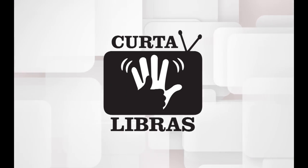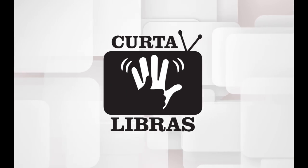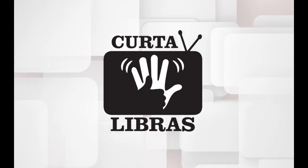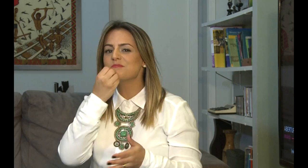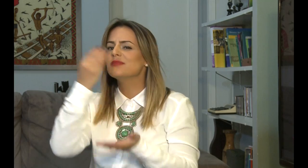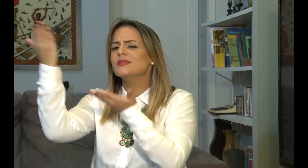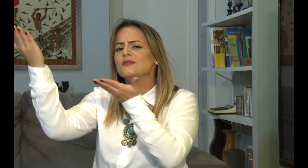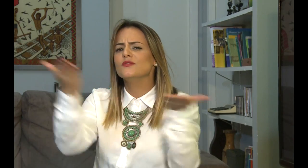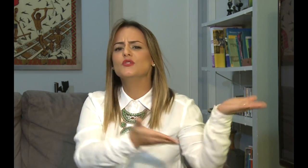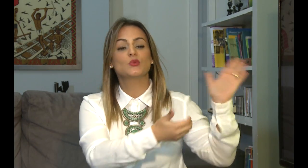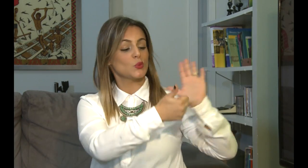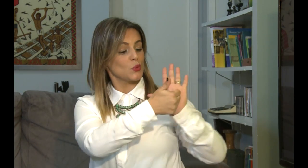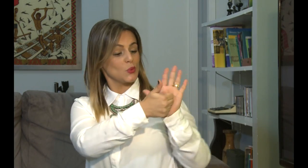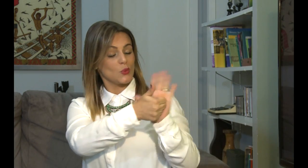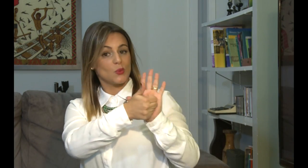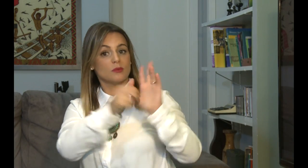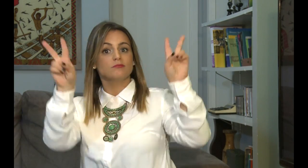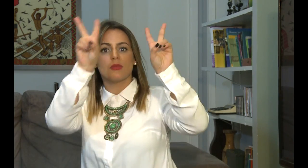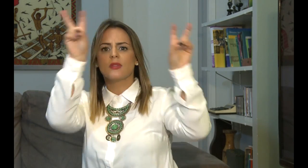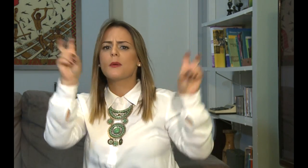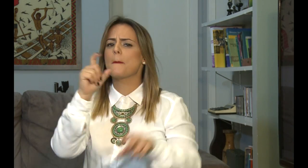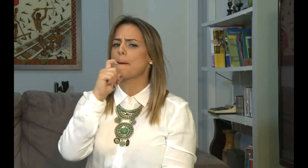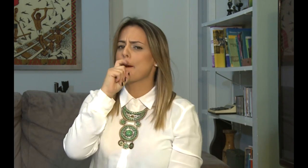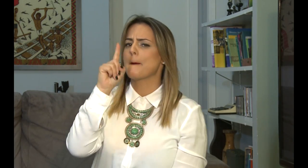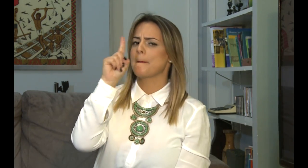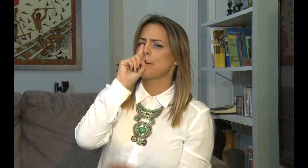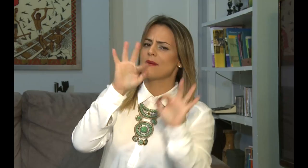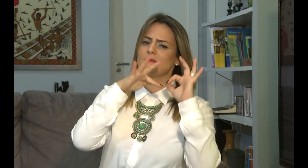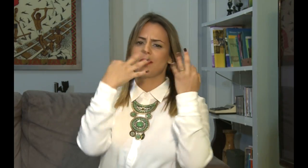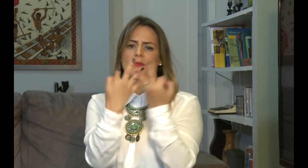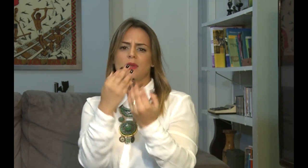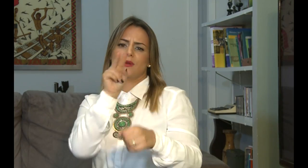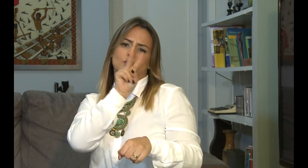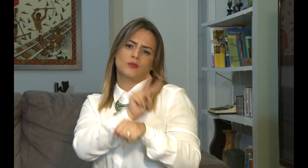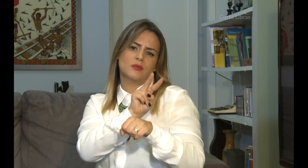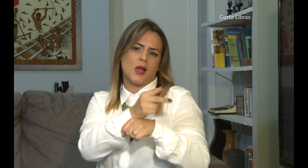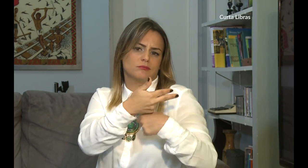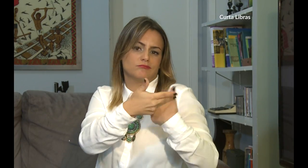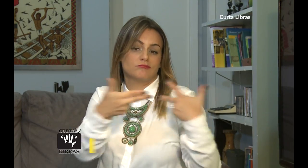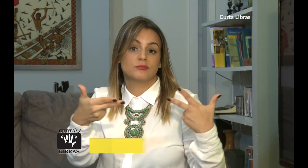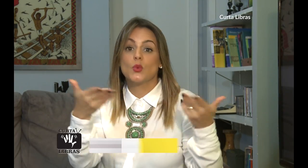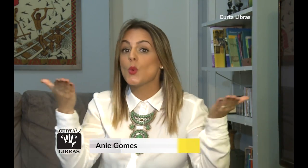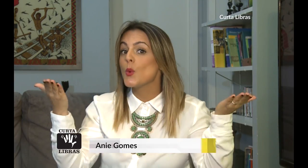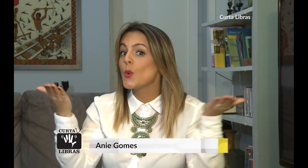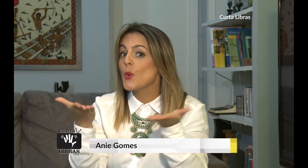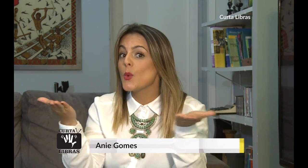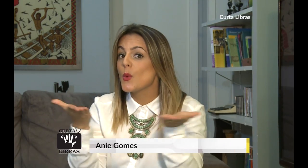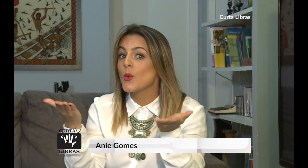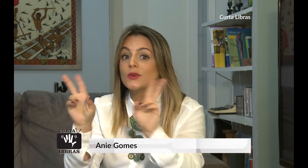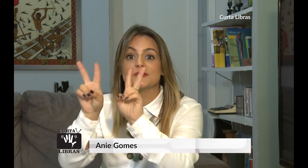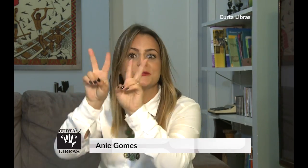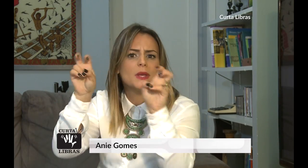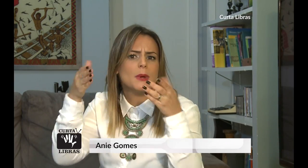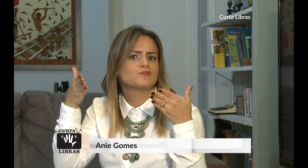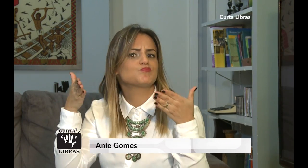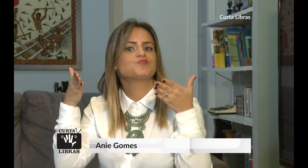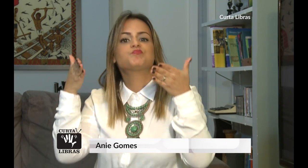Bem vindo ao Curta Libras Nosso tema de hoje é paternidade, maternidade e cuidado com os filhos